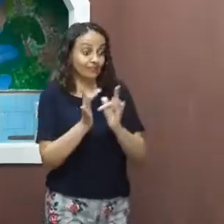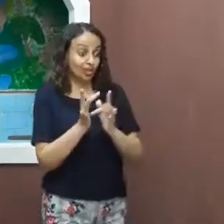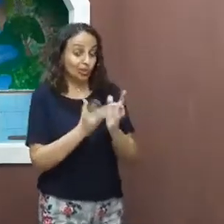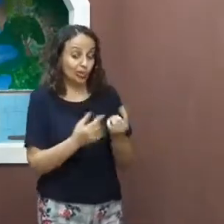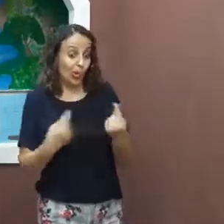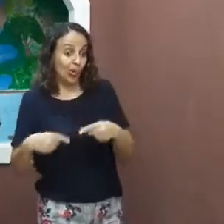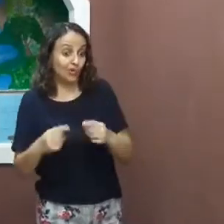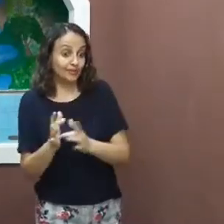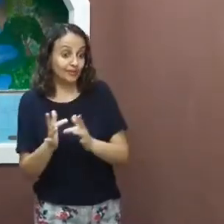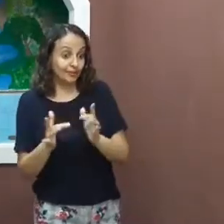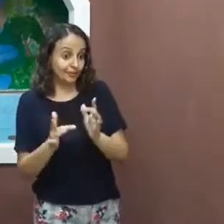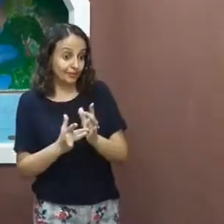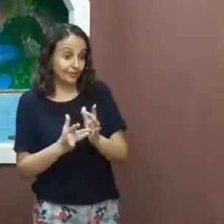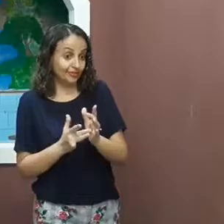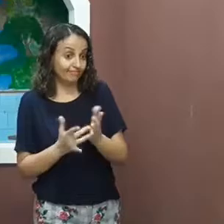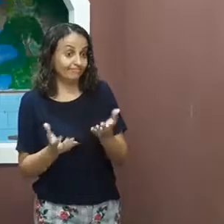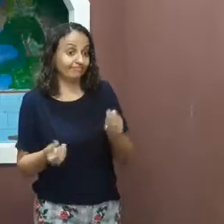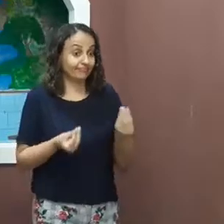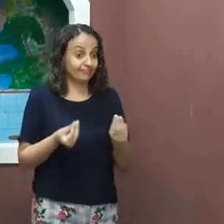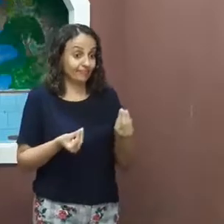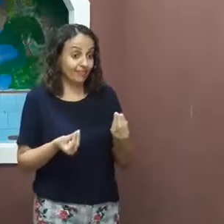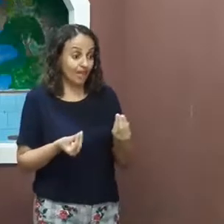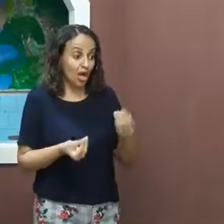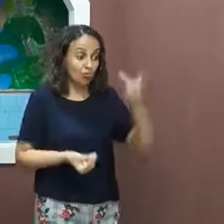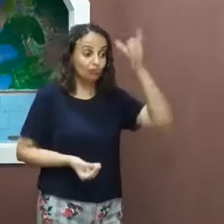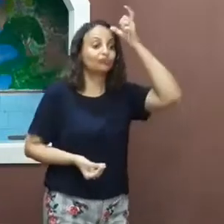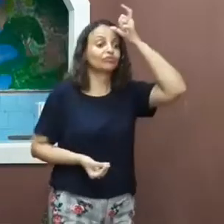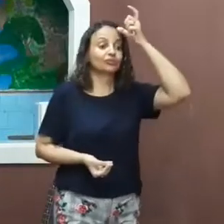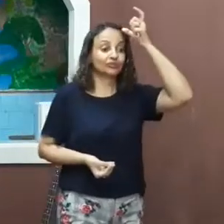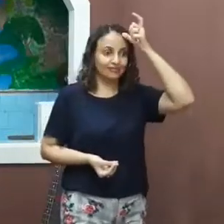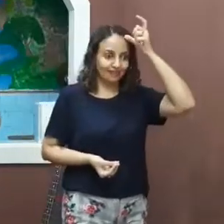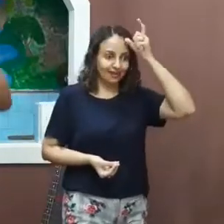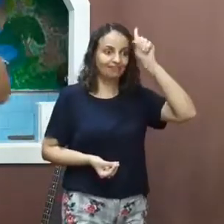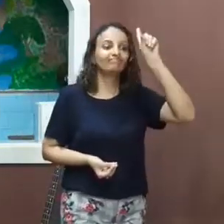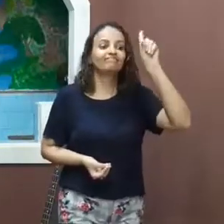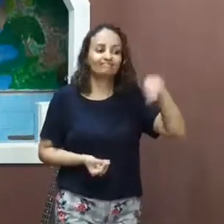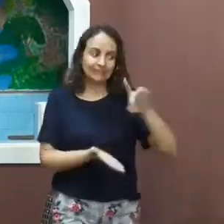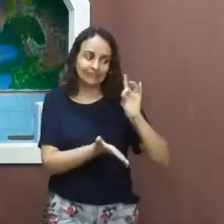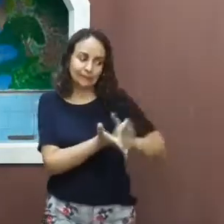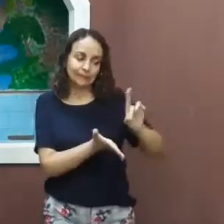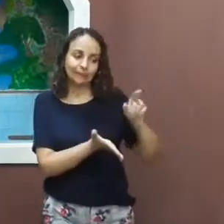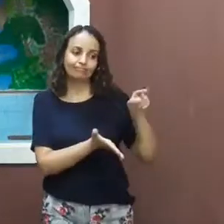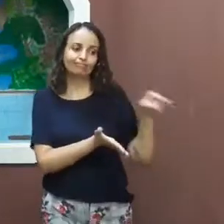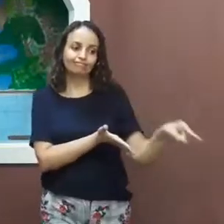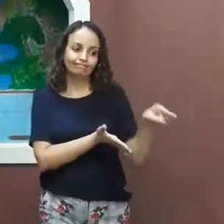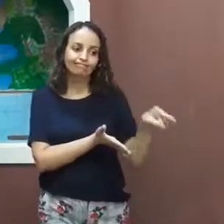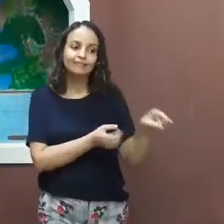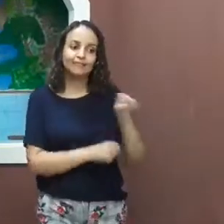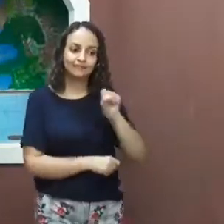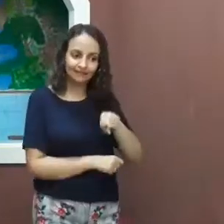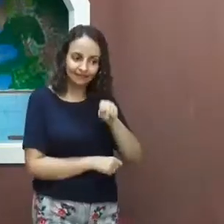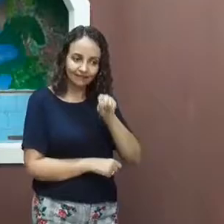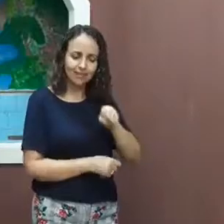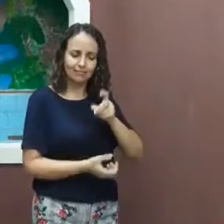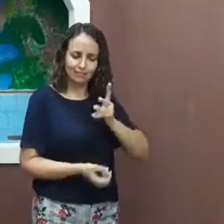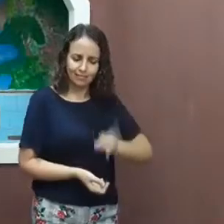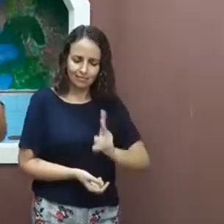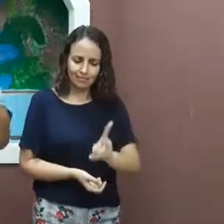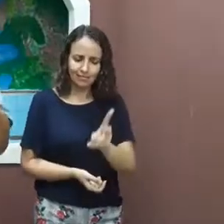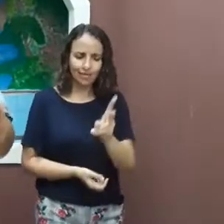patrocinados por o maior inimigo de Jesus, que é o diabo, que é Satanás, sempre procurou situações para